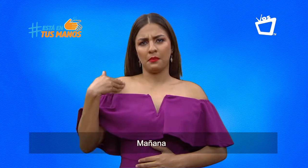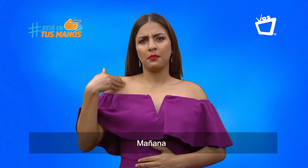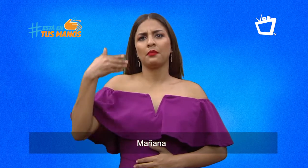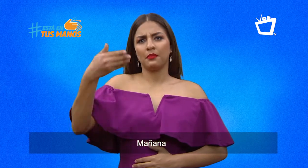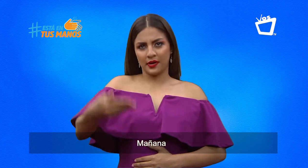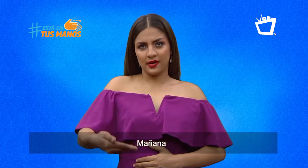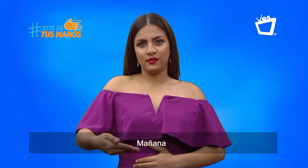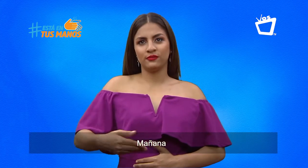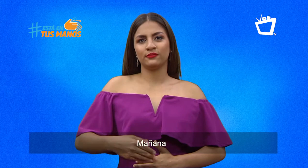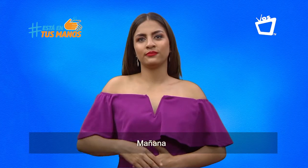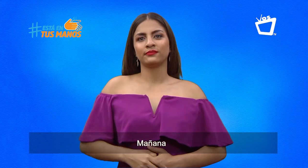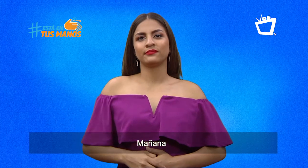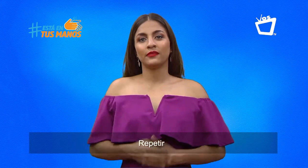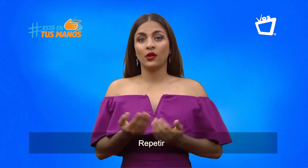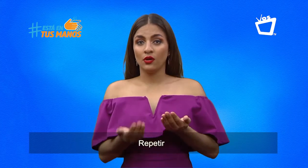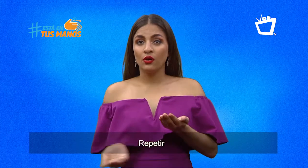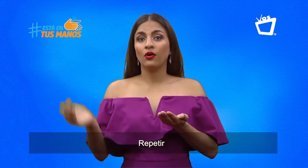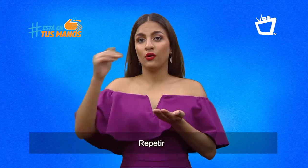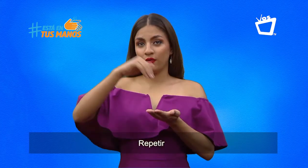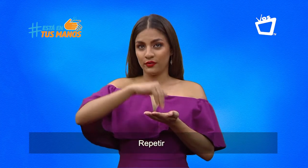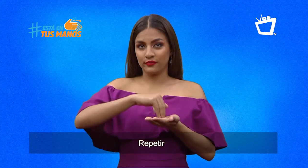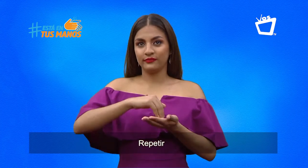mañana repetir